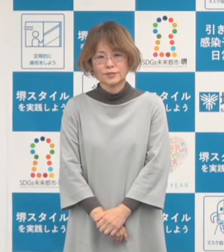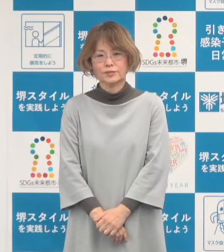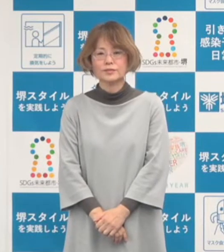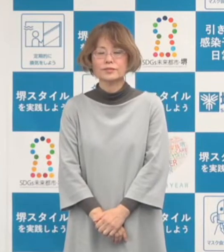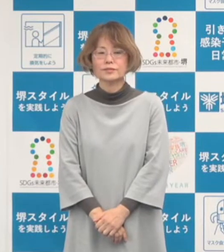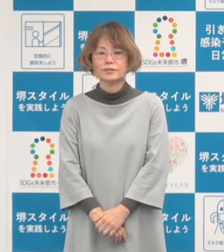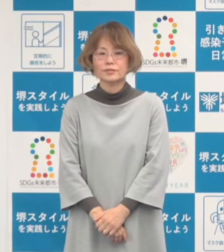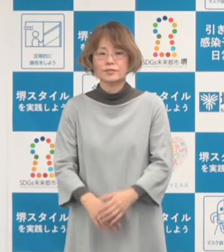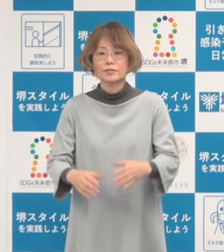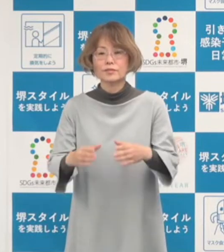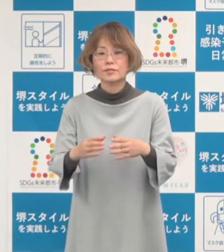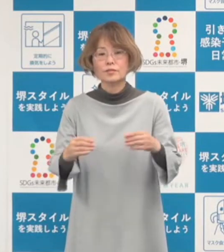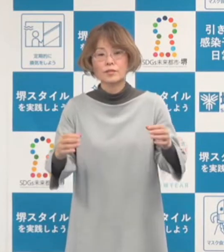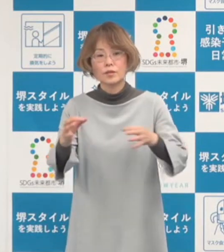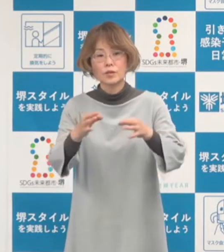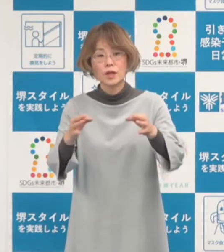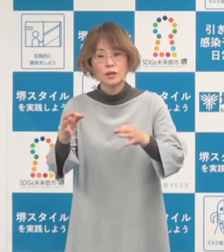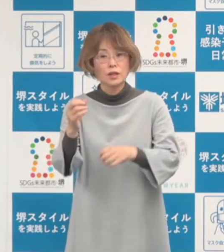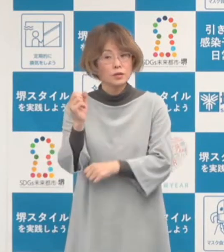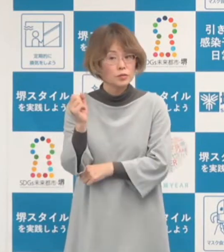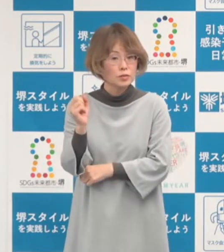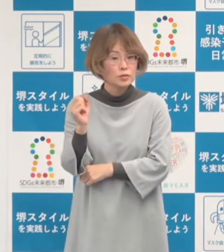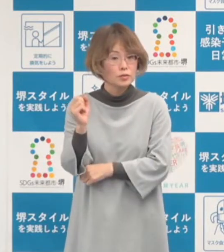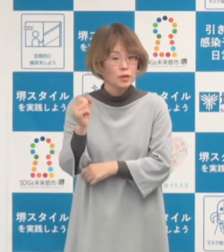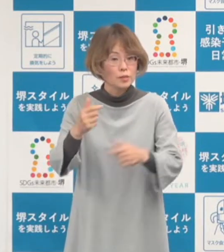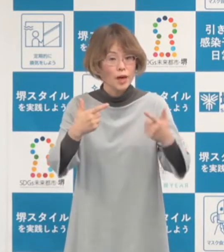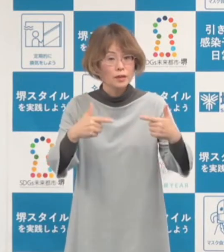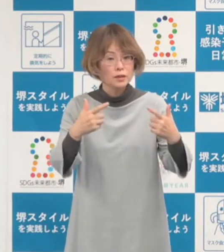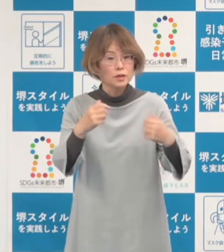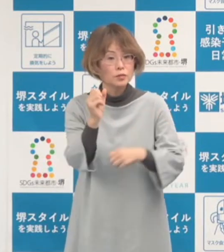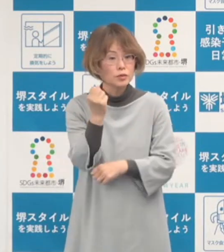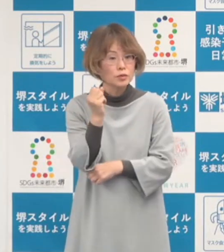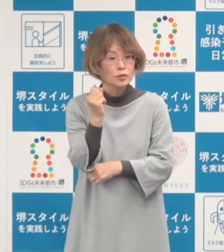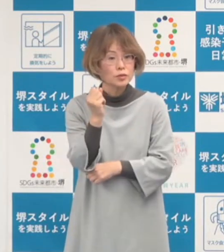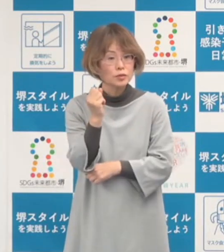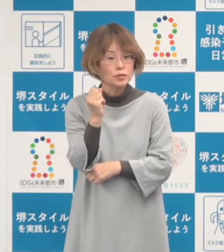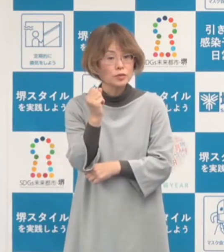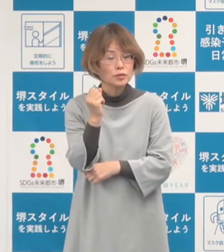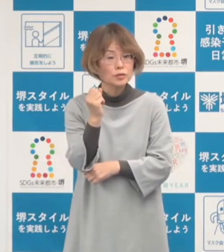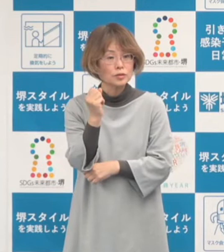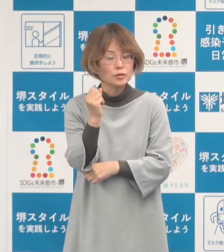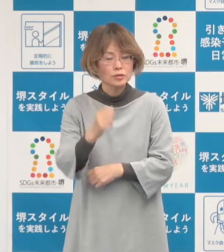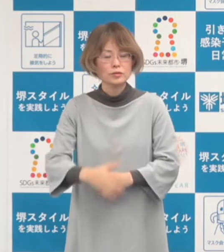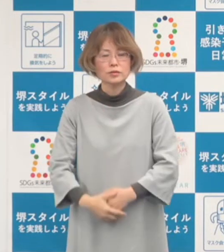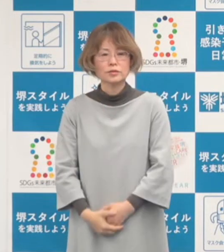日本経済新聞社さん、よろしいですか。毎日新聞さんですか。